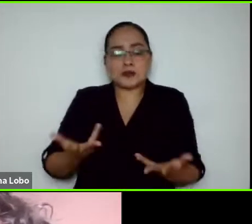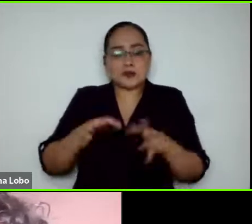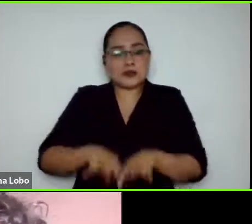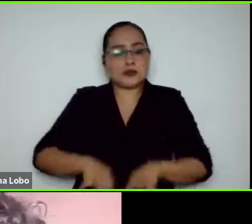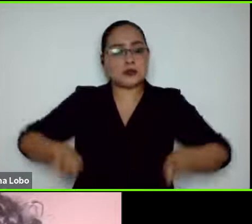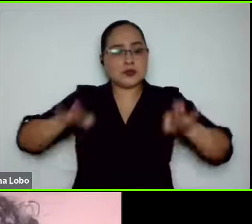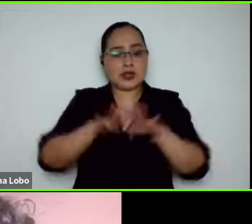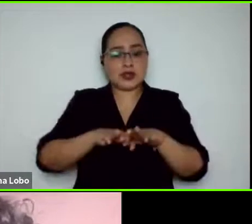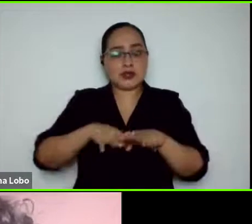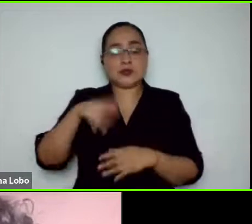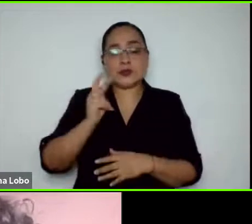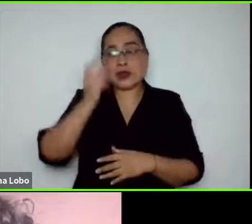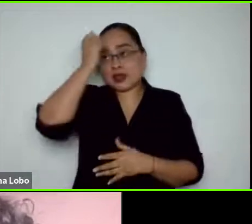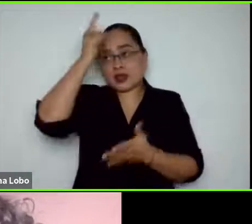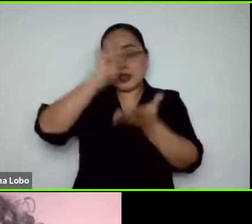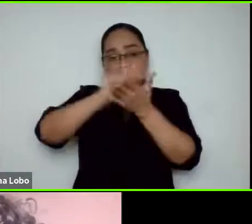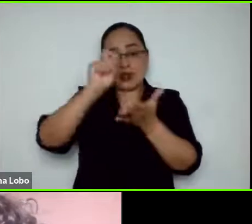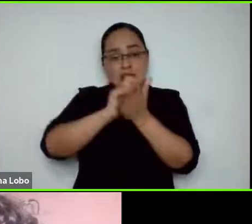que dice es que,